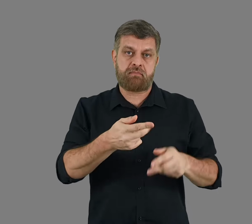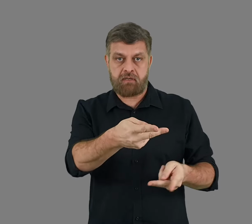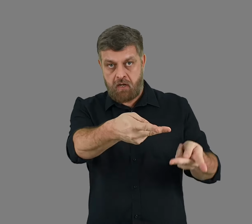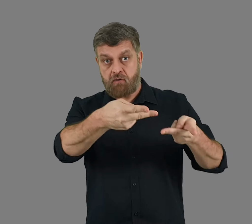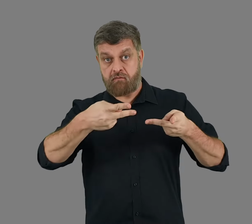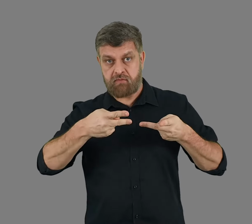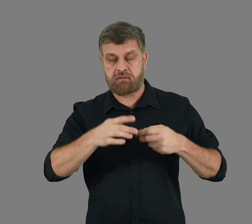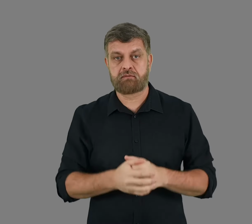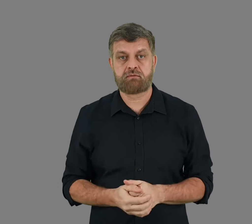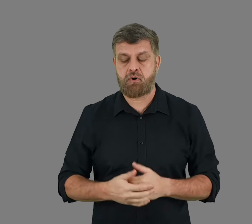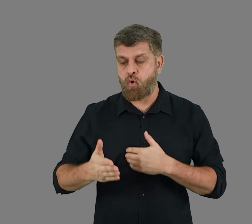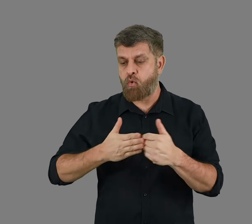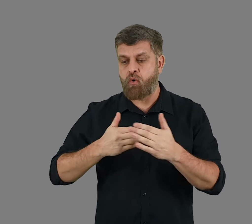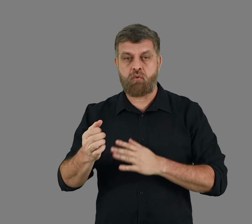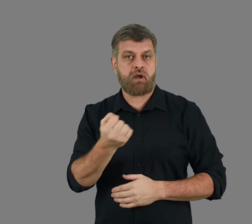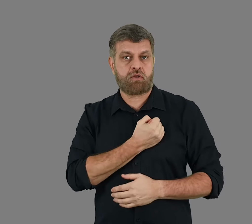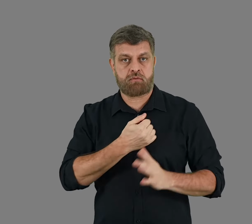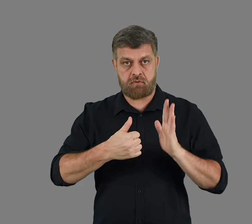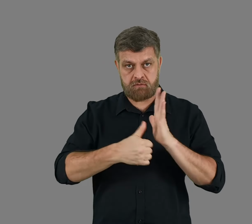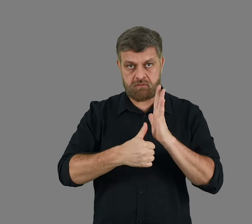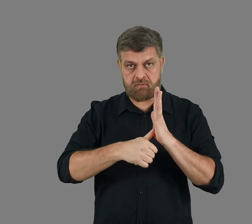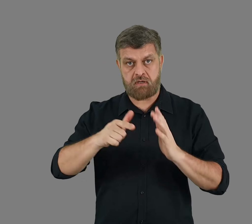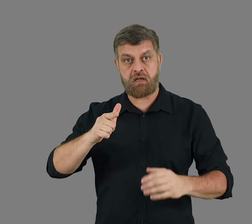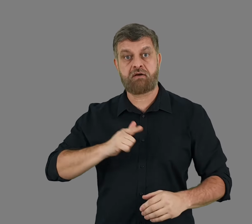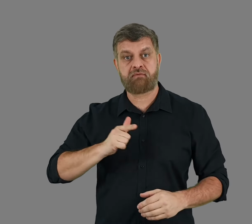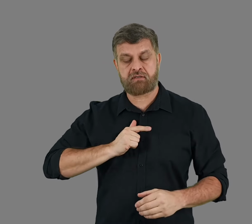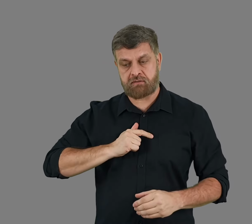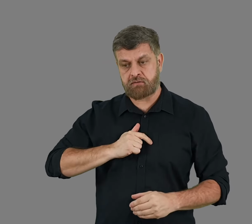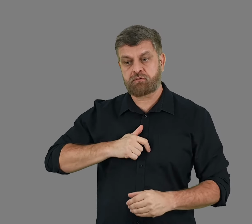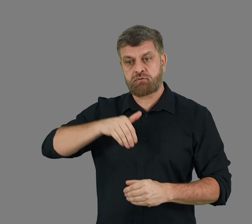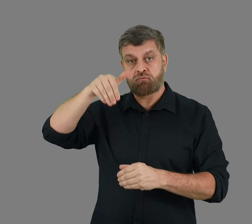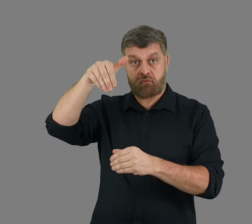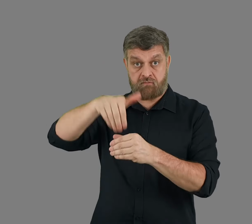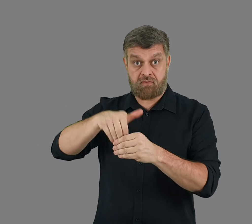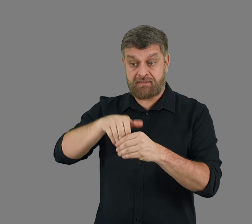número de associados, onde será garantido o amplo direito de defesa.